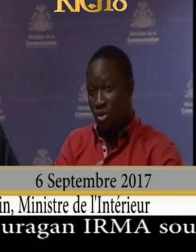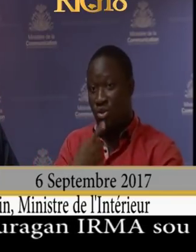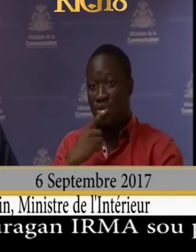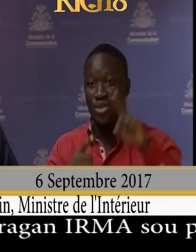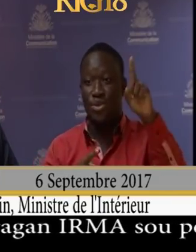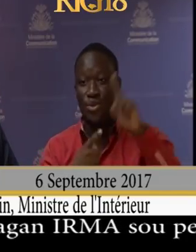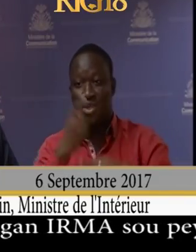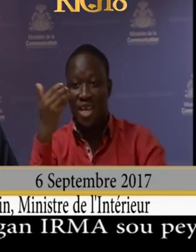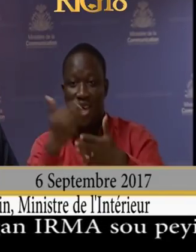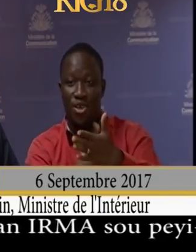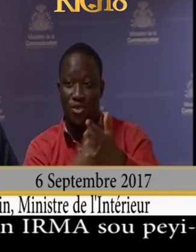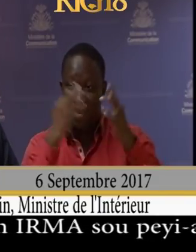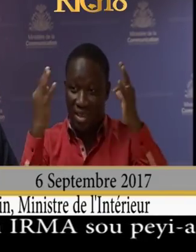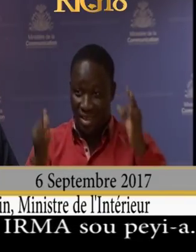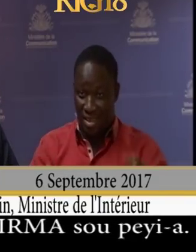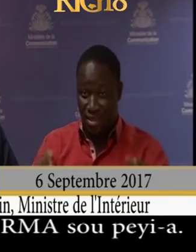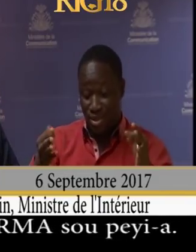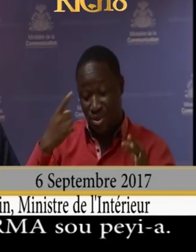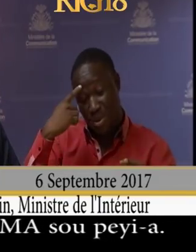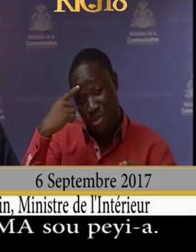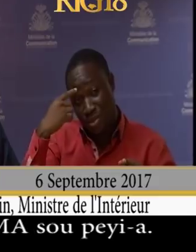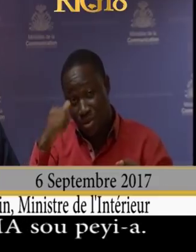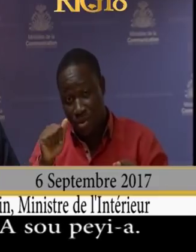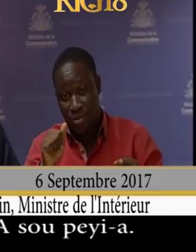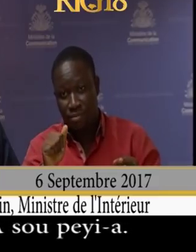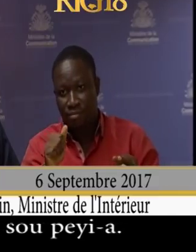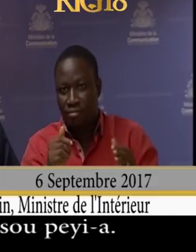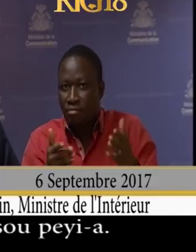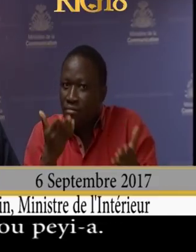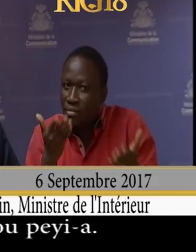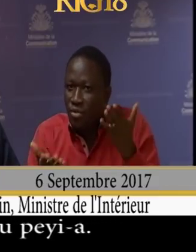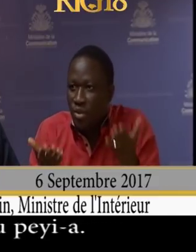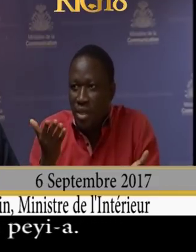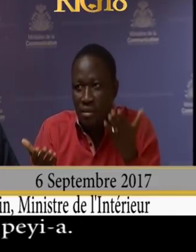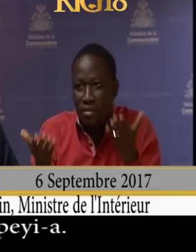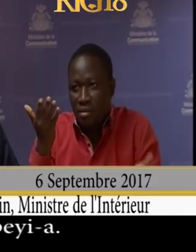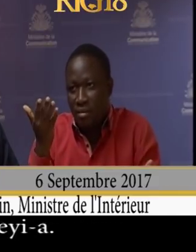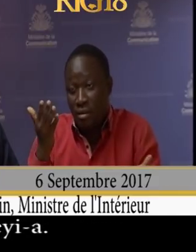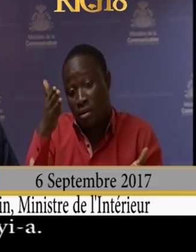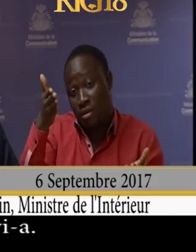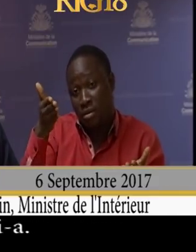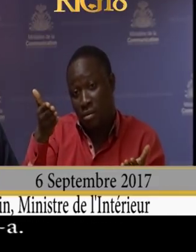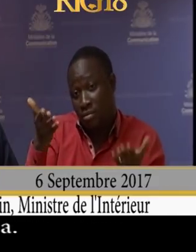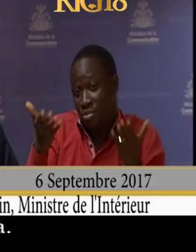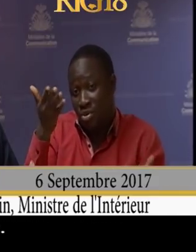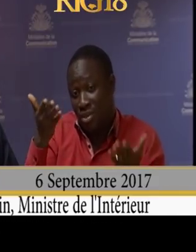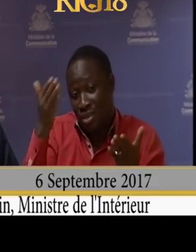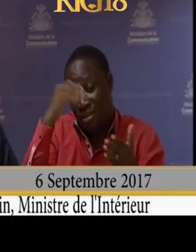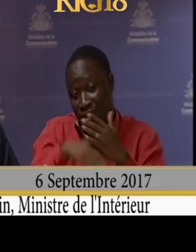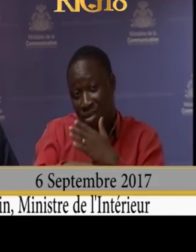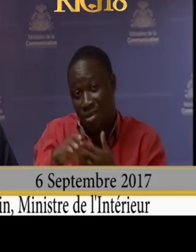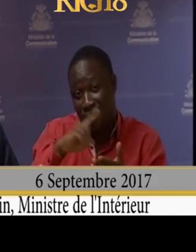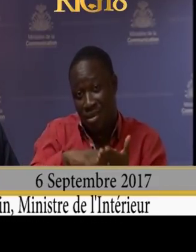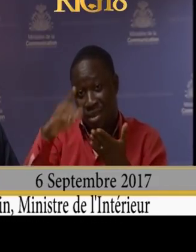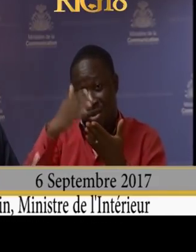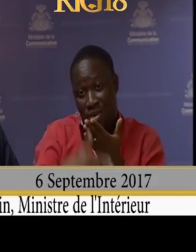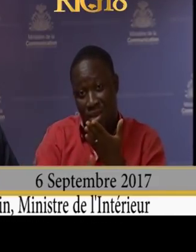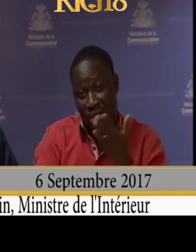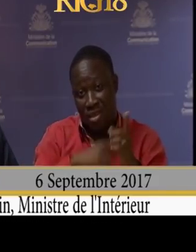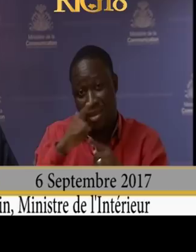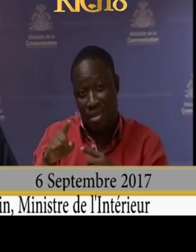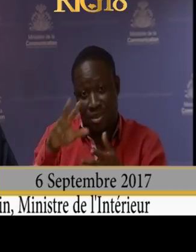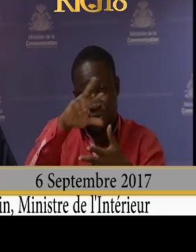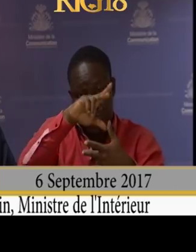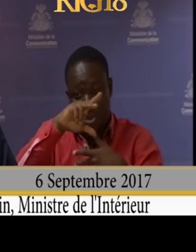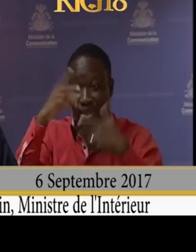dire jusqu'à nouvel ordre parce que probablement, nous avons pour probablement dans le week-end, le cyclone a